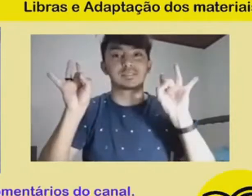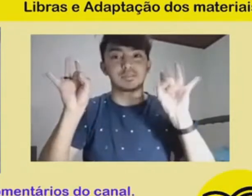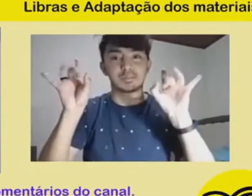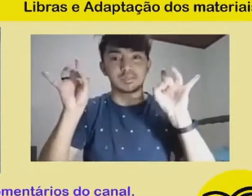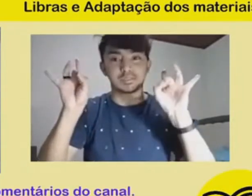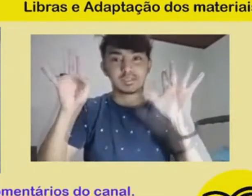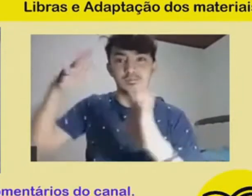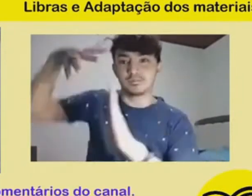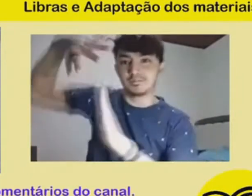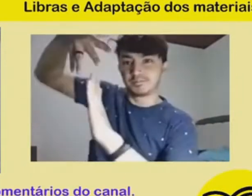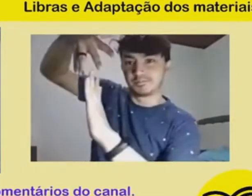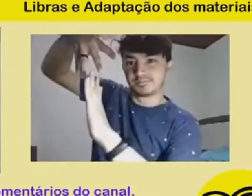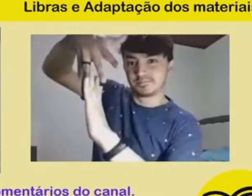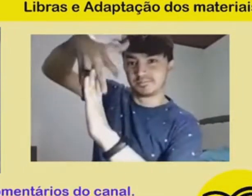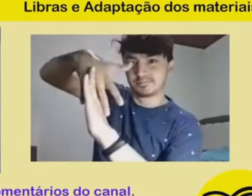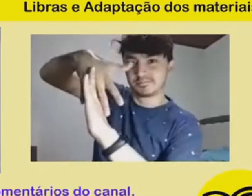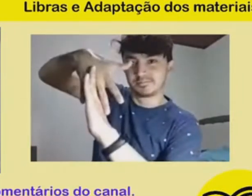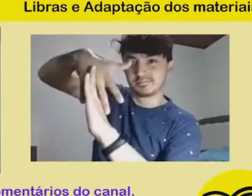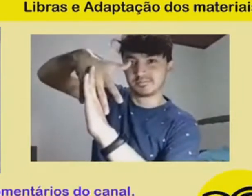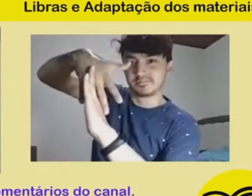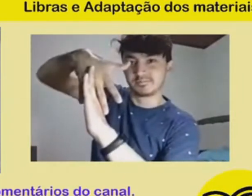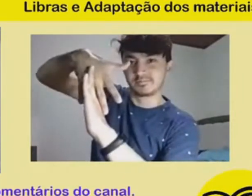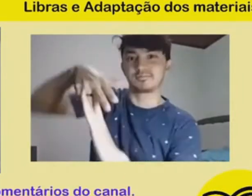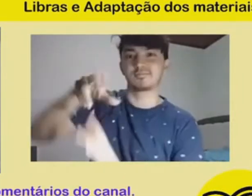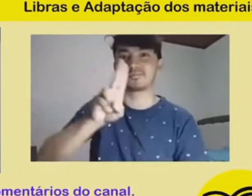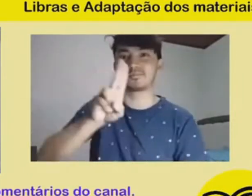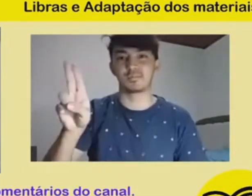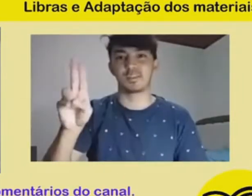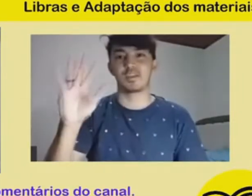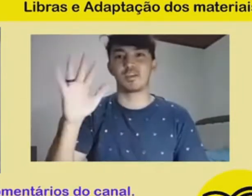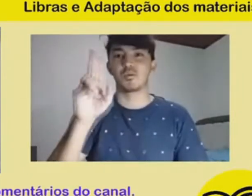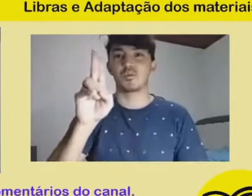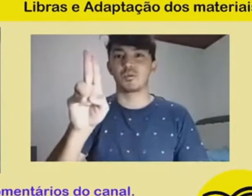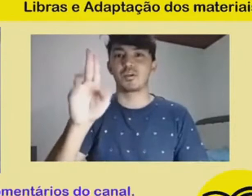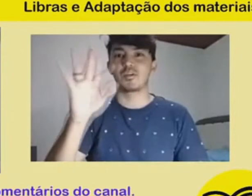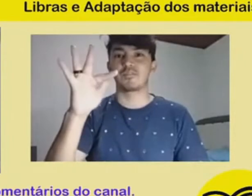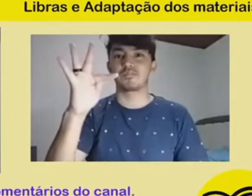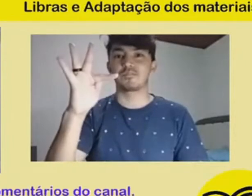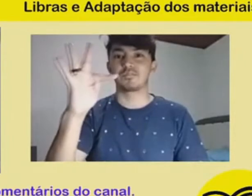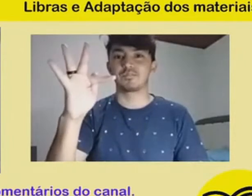tem pós-graduação em educação especial